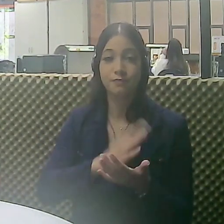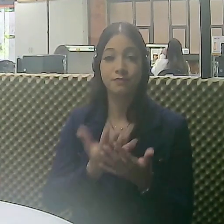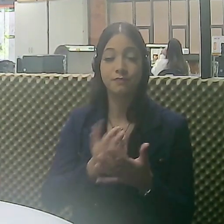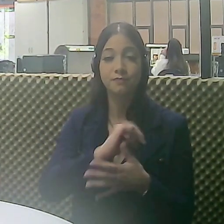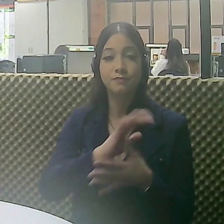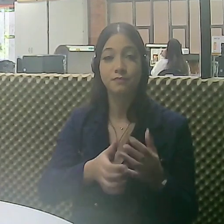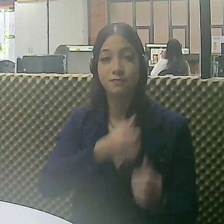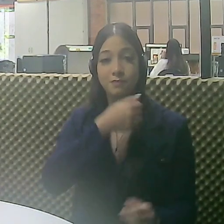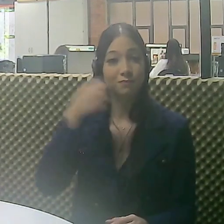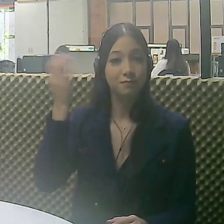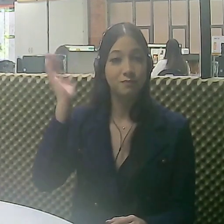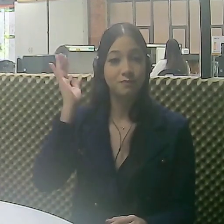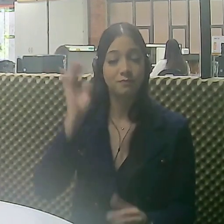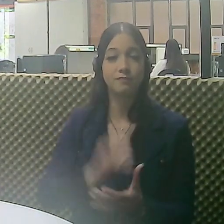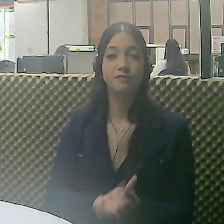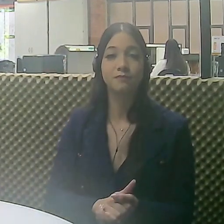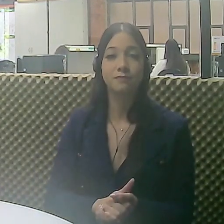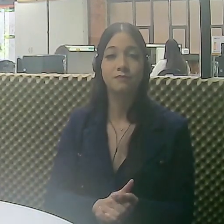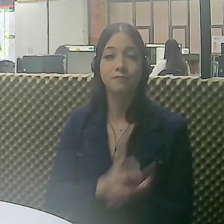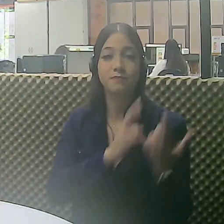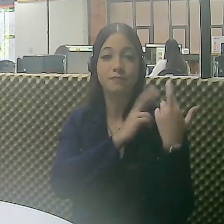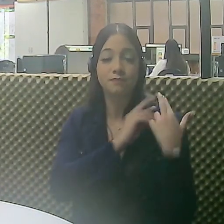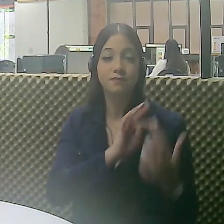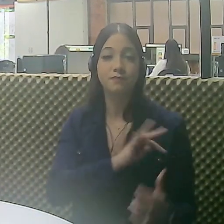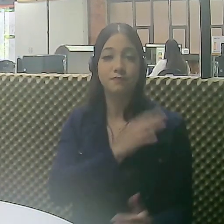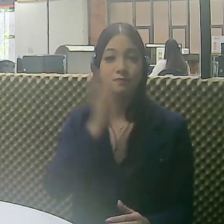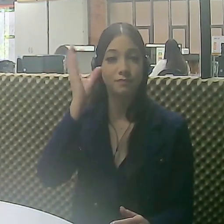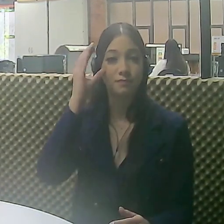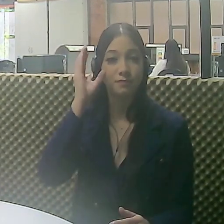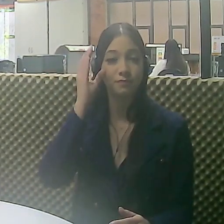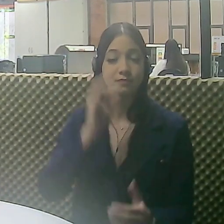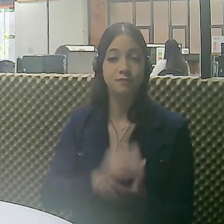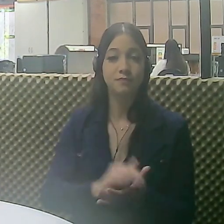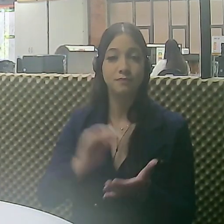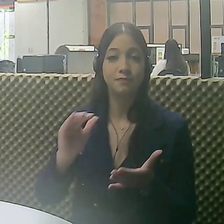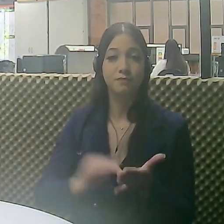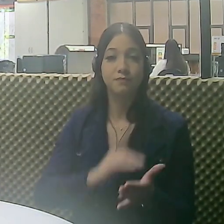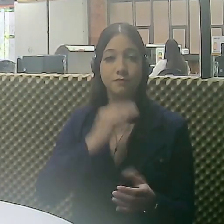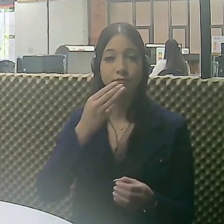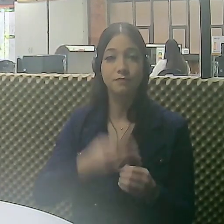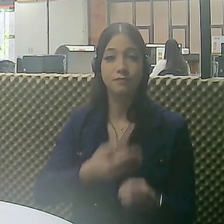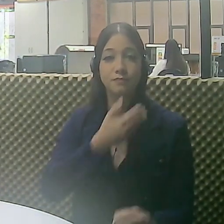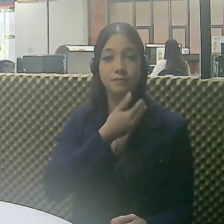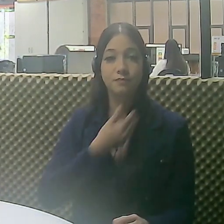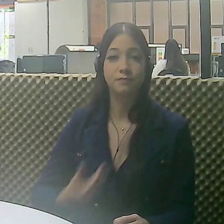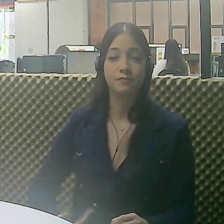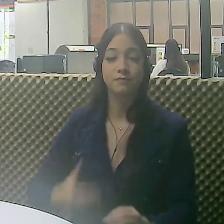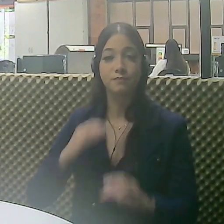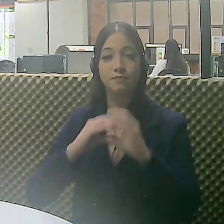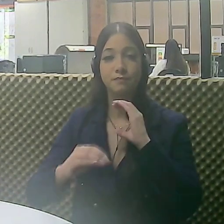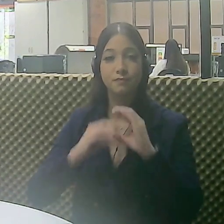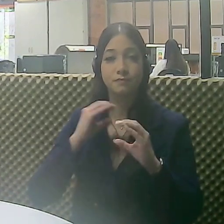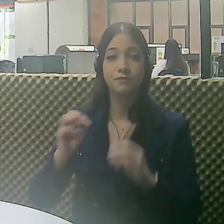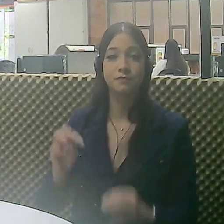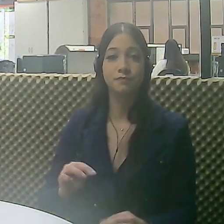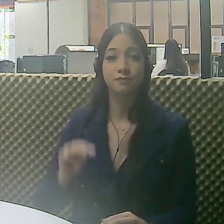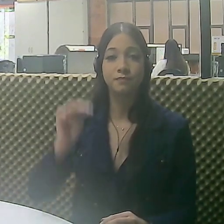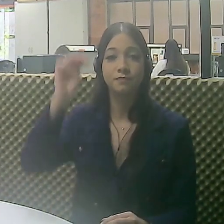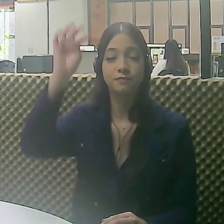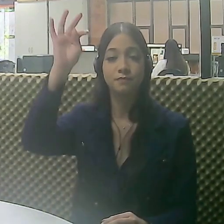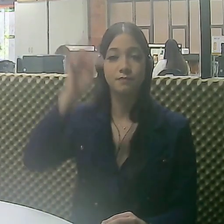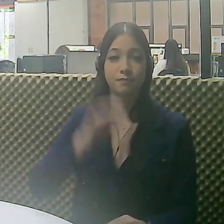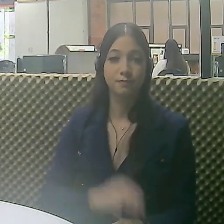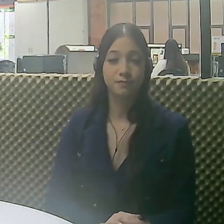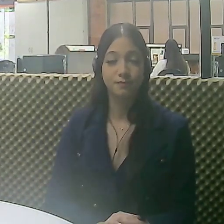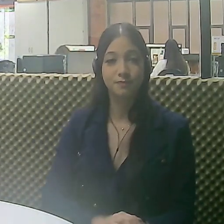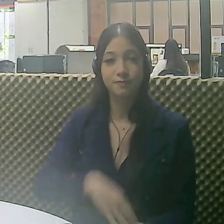Gianotti. Tradução em Libras, Amanda Valentim. Responsável técnico, Cristiano Silva. Secretário Municipal de Governo e Comunicação,